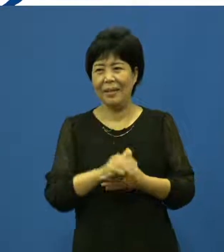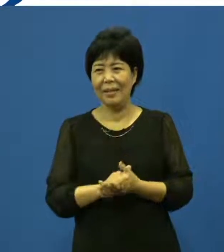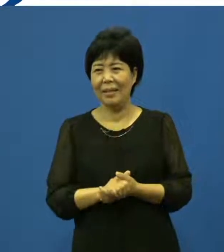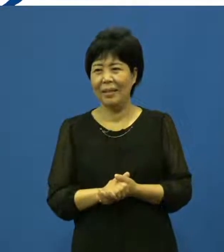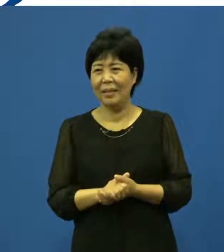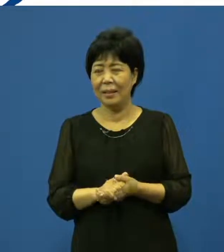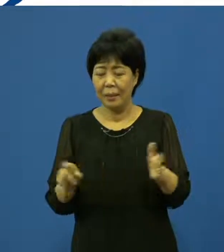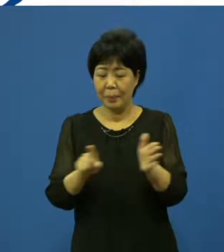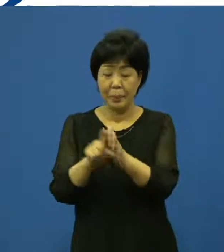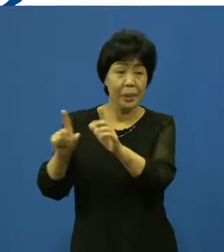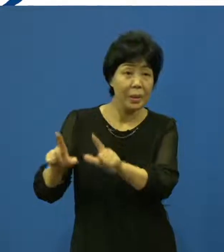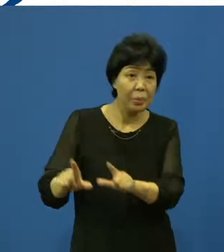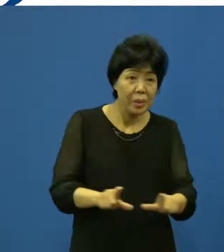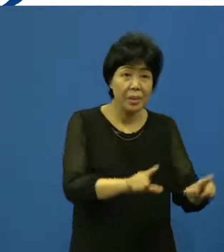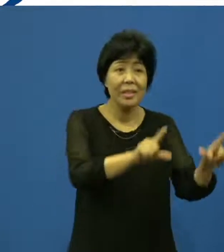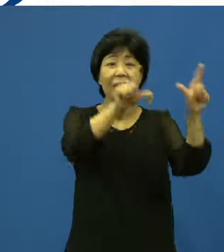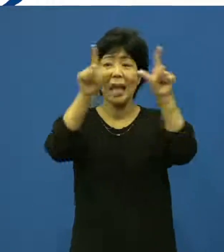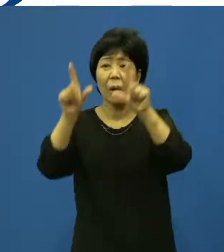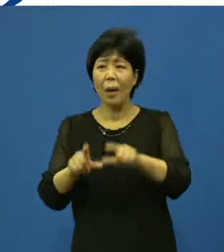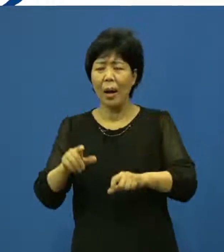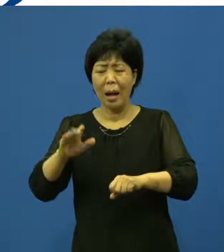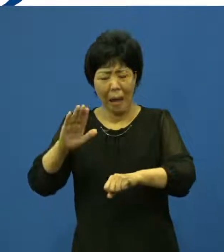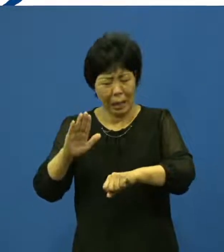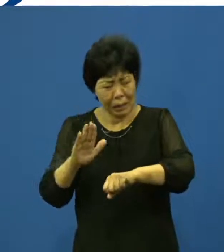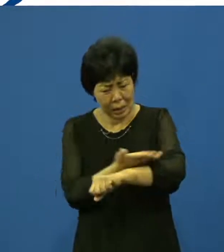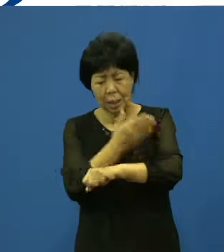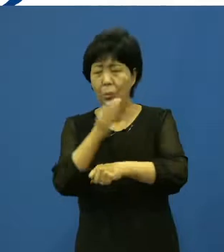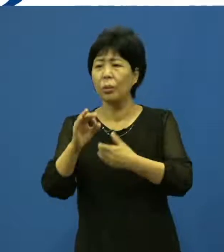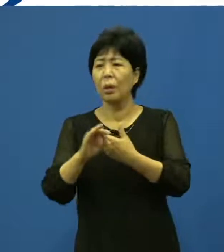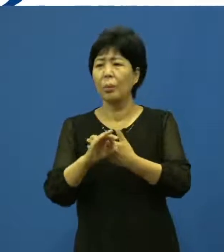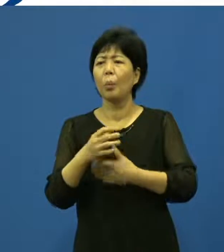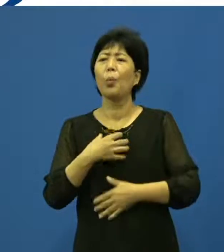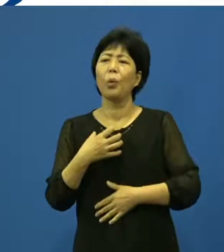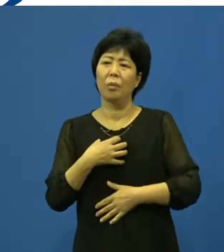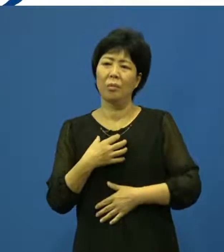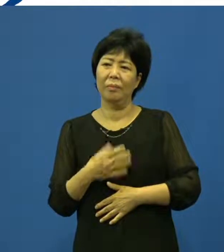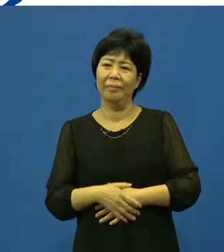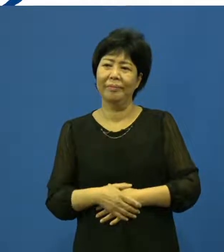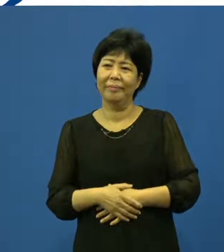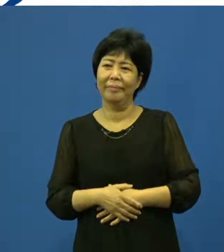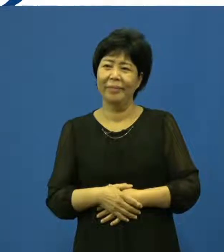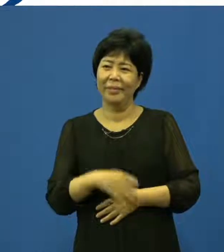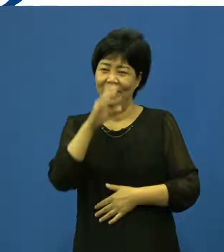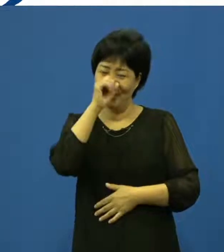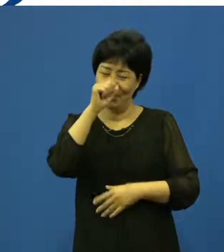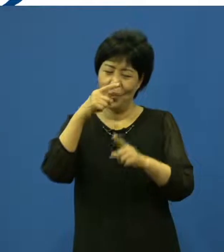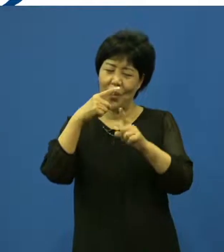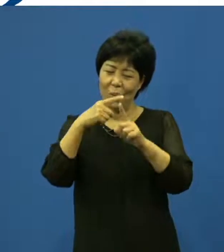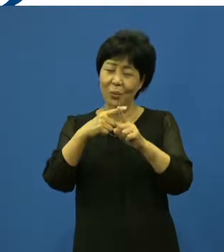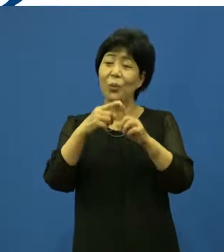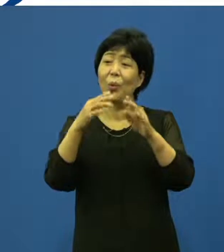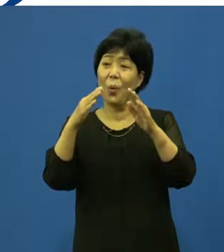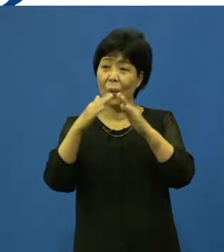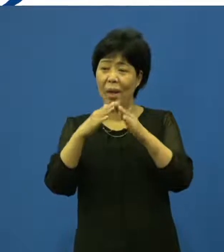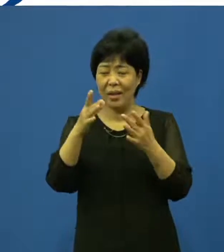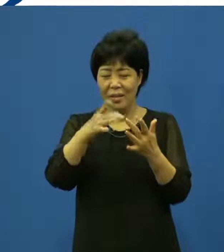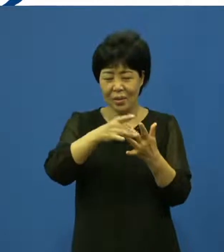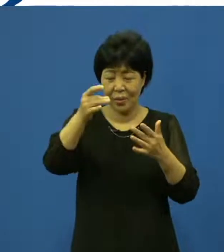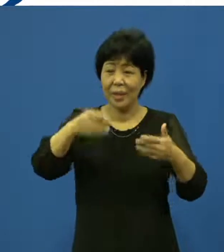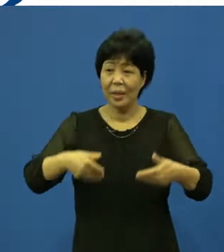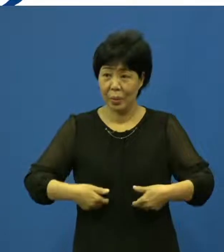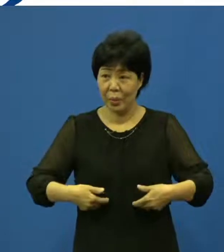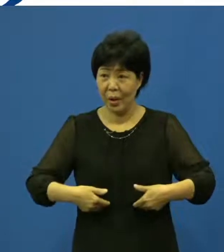여러분, 신앙생활을 처음부터 잘못하면 이게 위험합니다. 좋은 교회를 만나야 되고 좋은 가르침을 받는 게 참